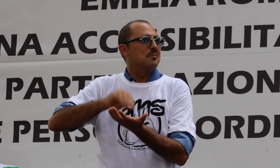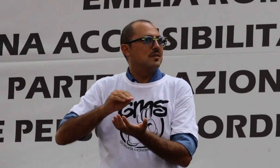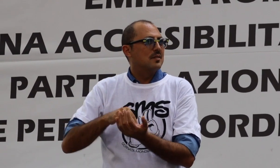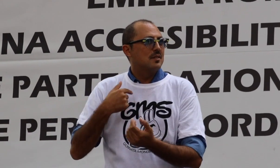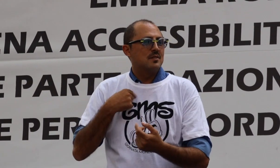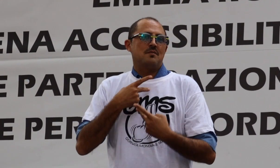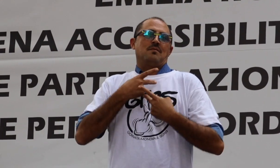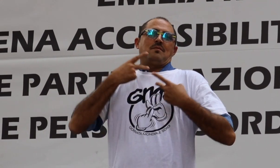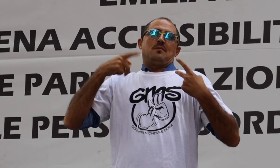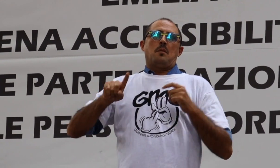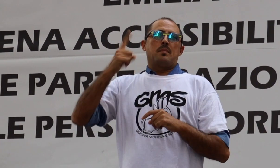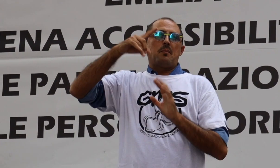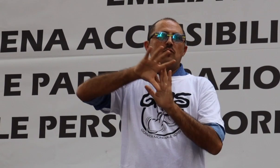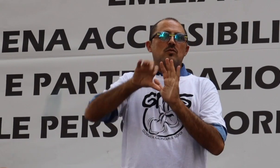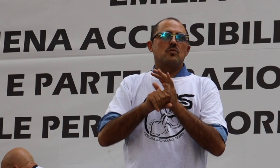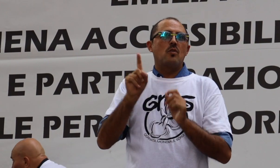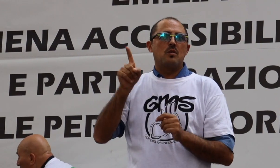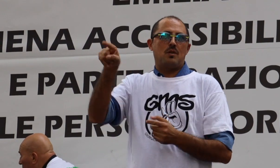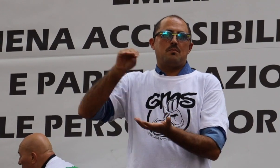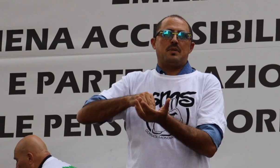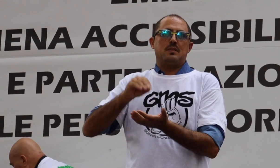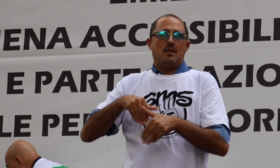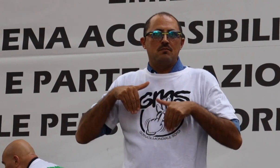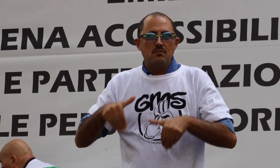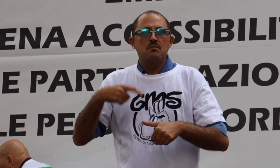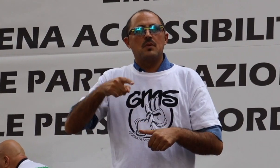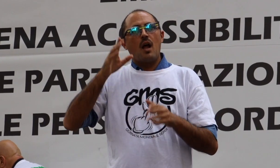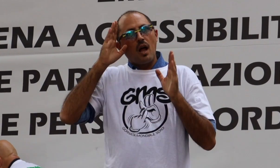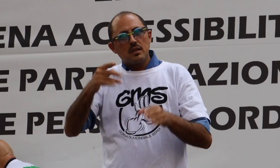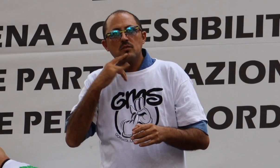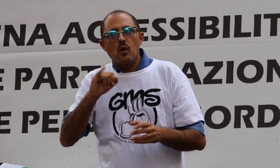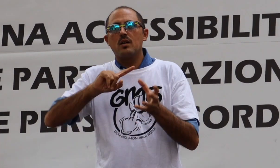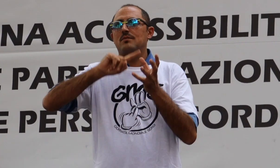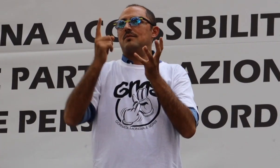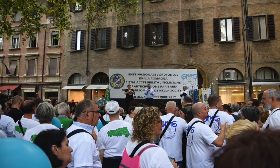Conte di essere presente e sono stato veramente felice perché per la prima volta nella storia